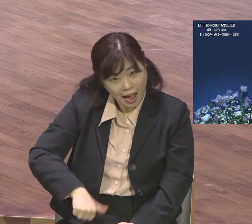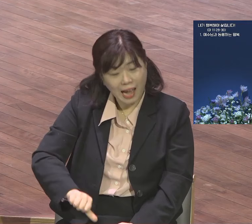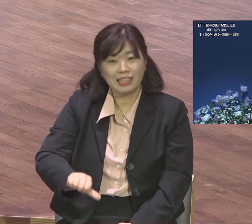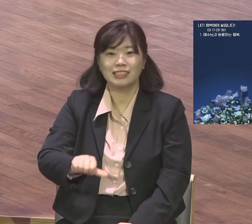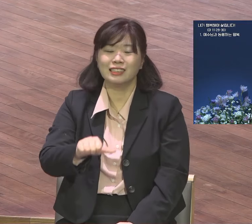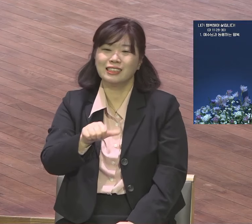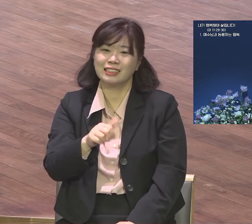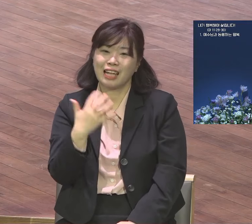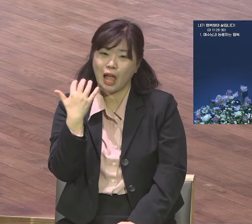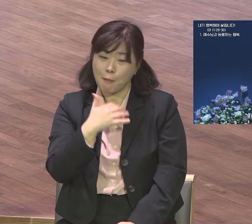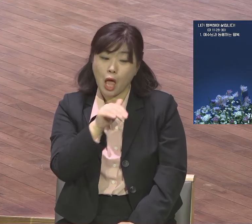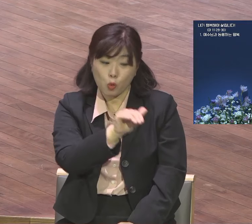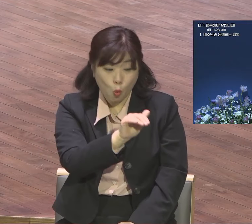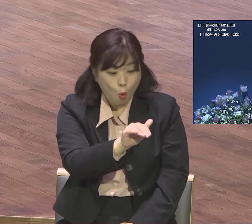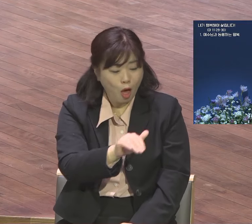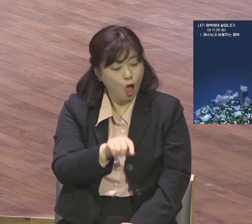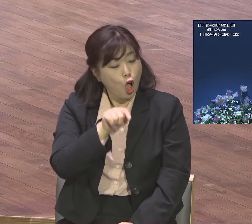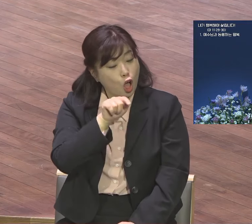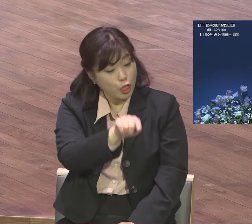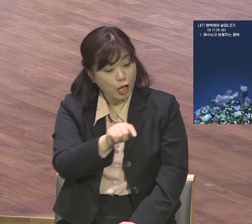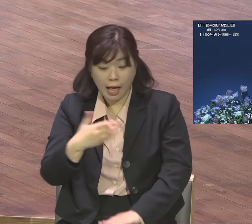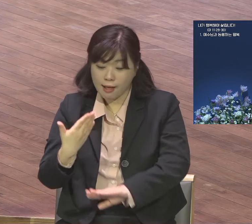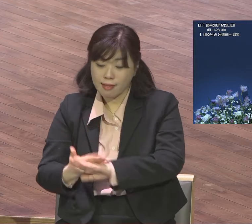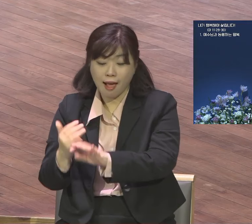내가 다른 사람들보다